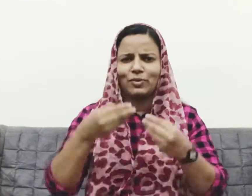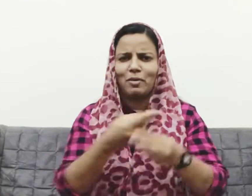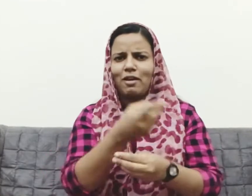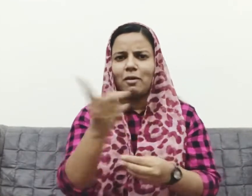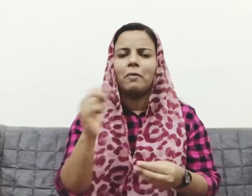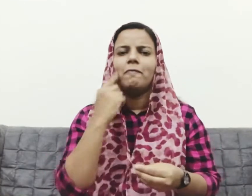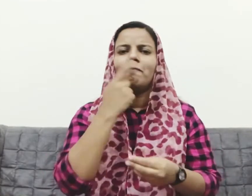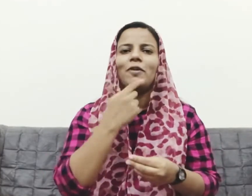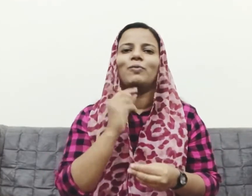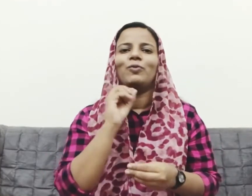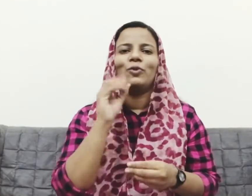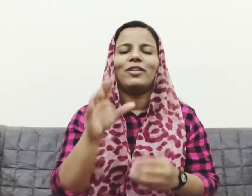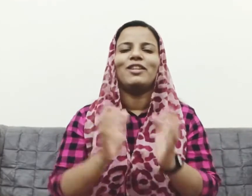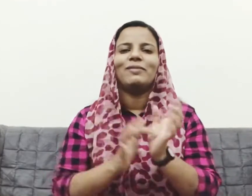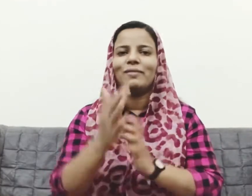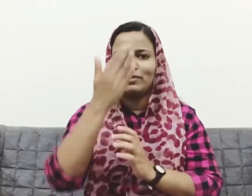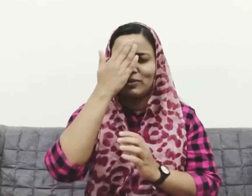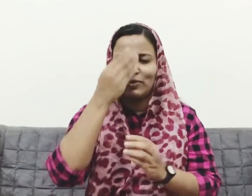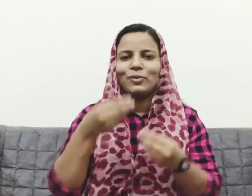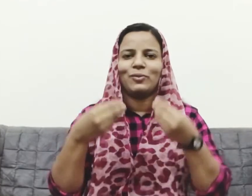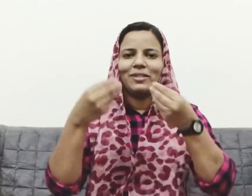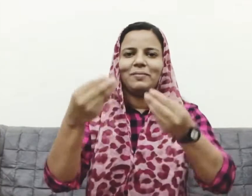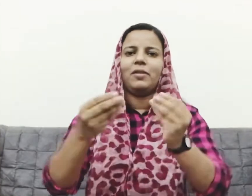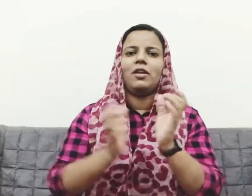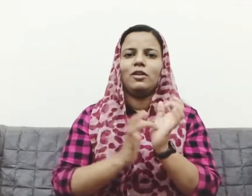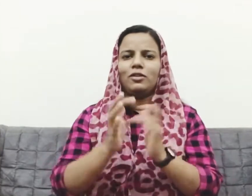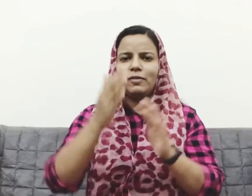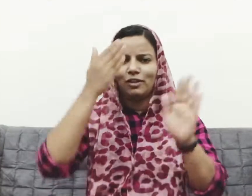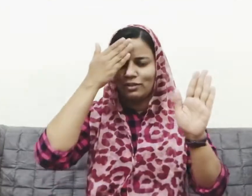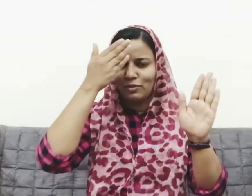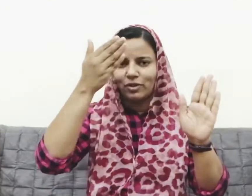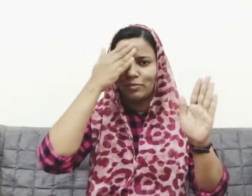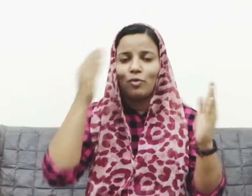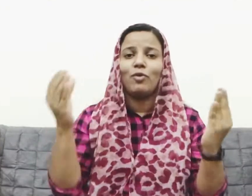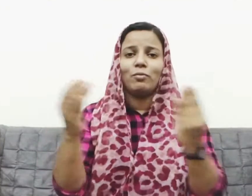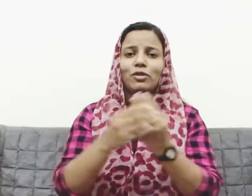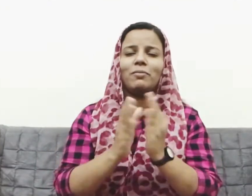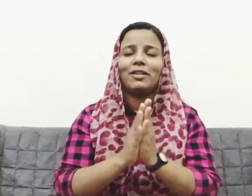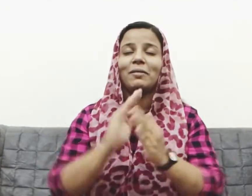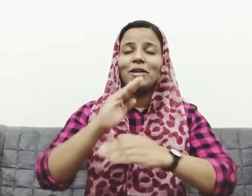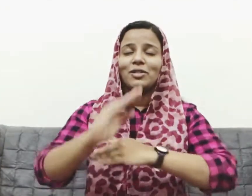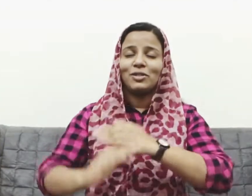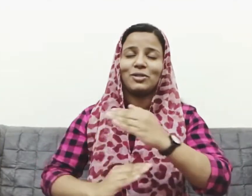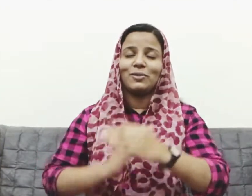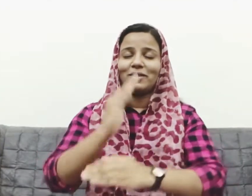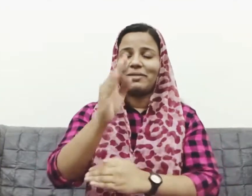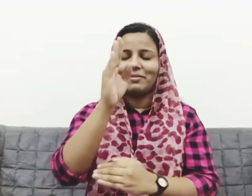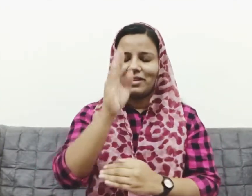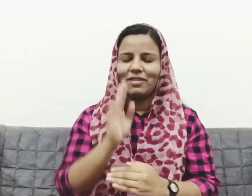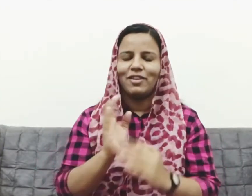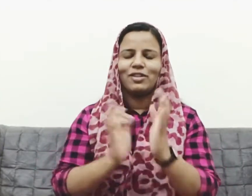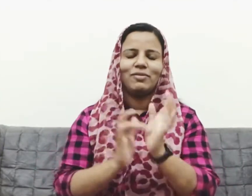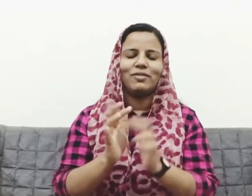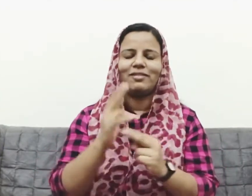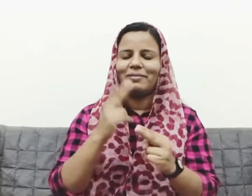പറഞ്ഞുകൊണ്ടിരുന്നാണ്, എല്ലാവരുടെ അധരങ്ങൾ തുറന്ന് സ്തോത്രം പറഞ്ഞാട്ടെ. അല്പസമയം കൂടെ സ്തോത്രം പറഞ്ഞാട്ടെ. നമുക്ക് ഒരുമിച്ച് പ്രാർത്ഥിക്കാം. ഞങ്ങളുടെ സ്വർഗീയ പിതാവേ, യേശു ക്രിസ്തുവിൻ്റെ നാമത്തിൽ